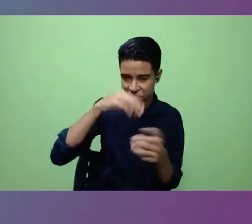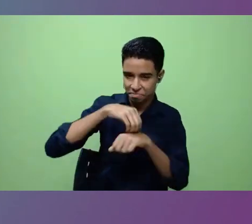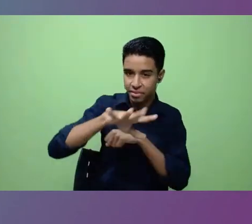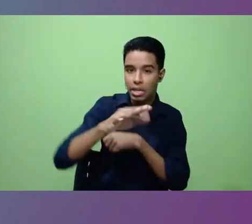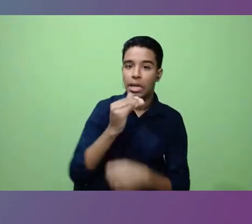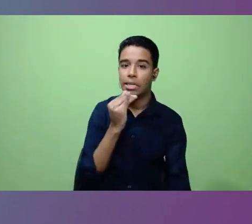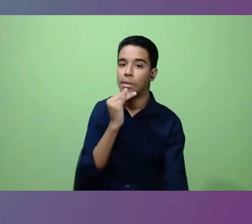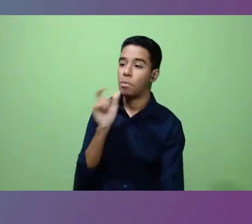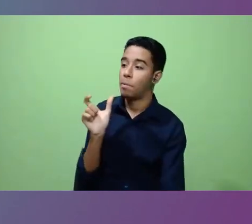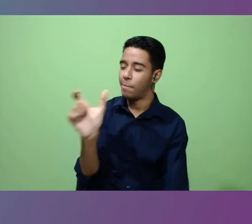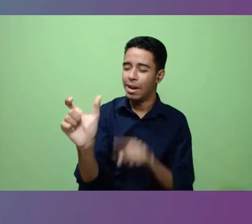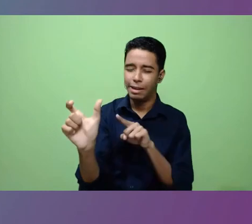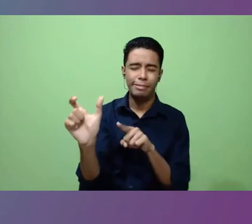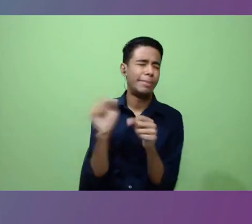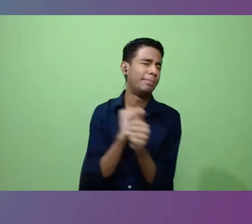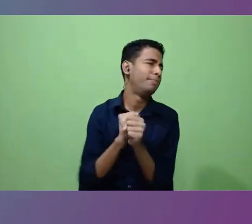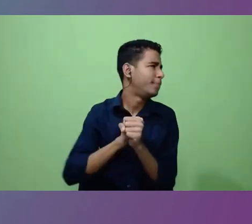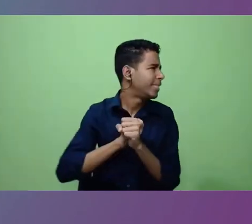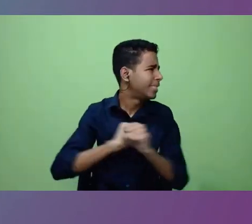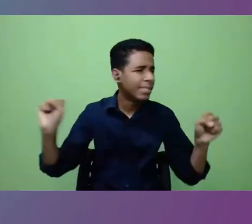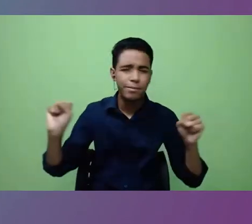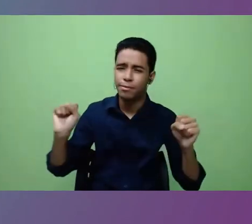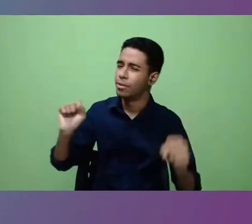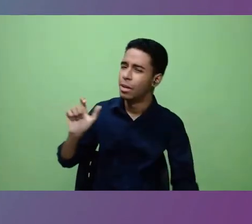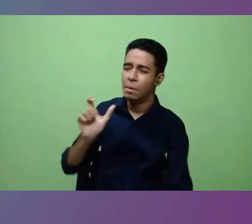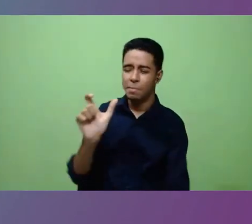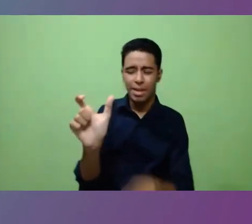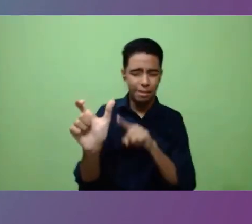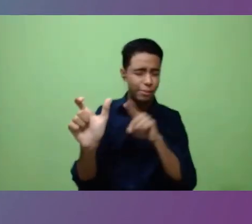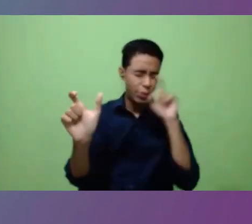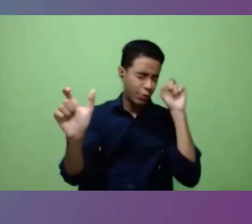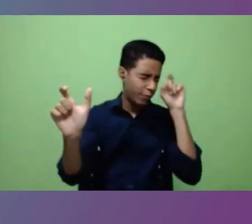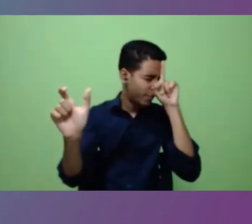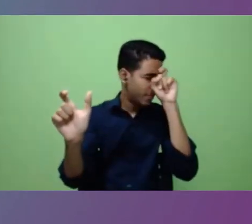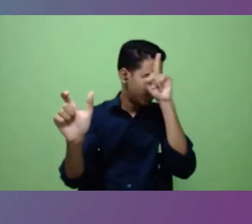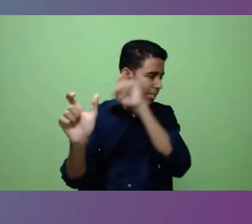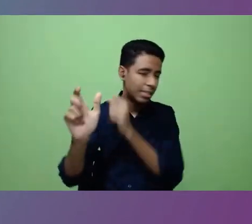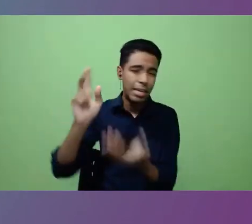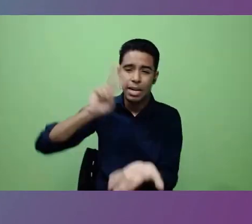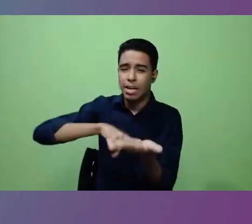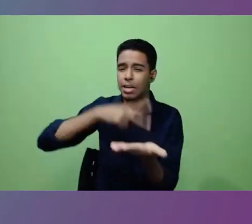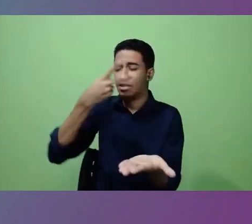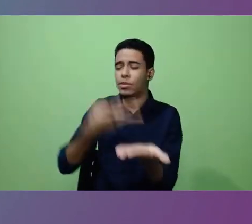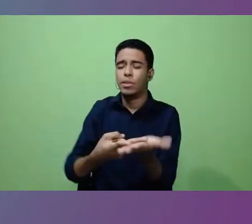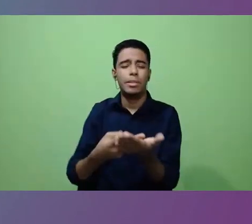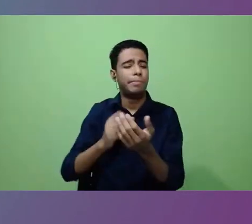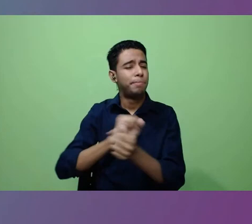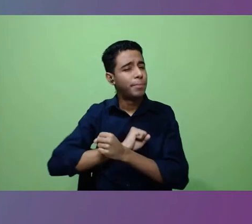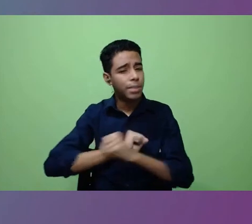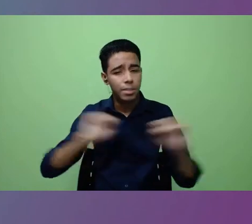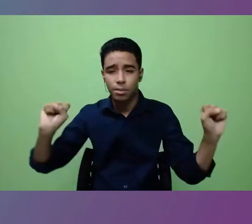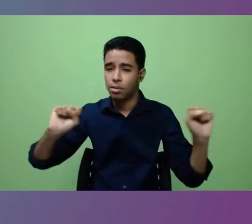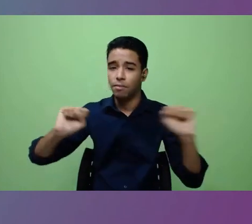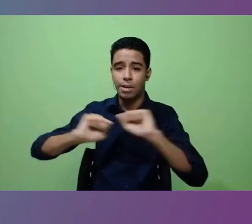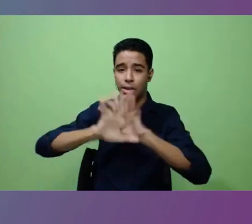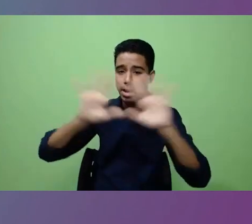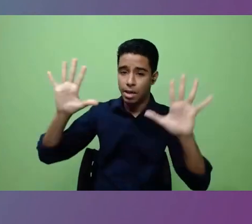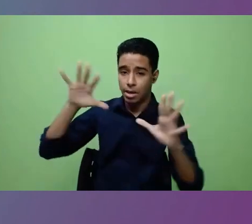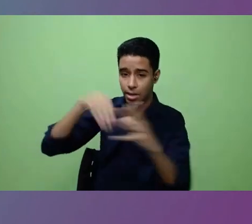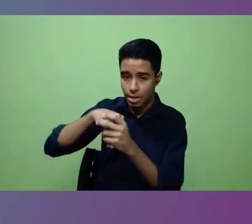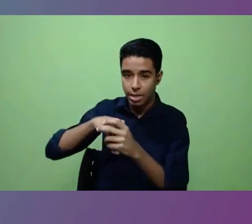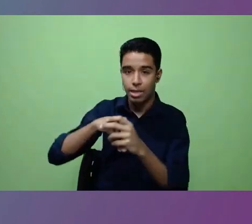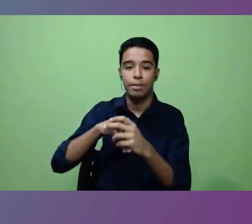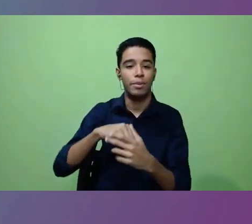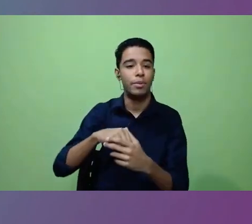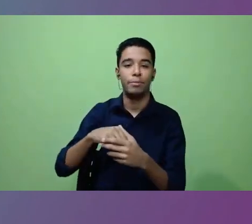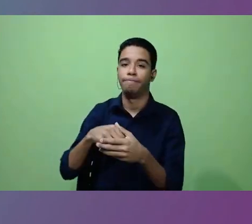ser traduzida, que ela não tem um sinal claro na língua de sinais. Vamos pensar numa